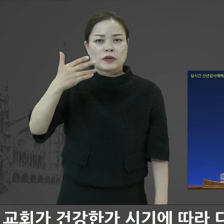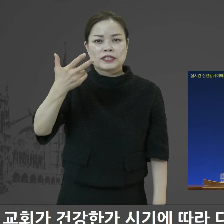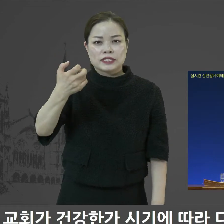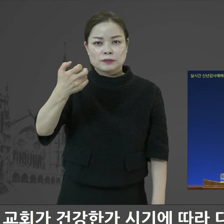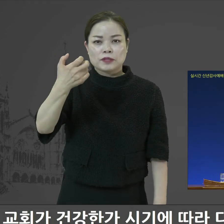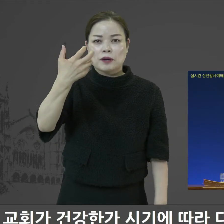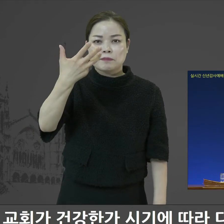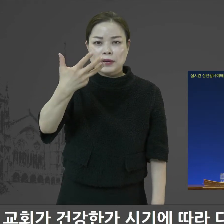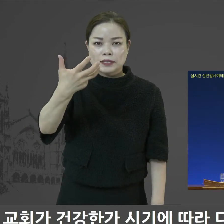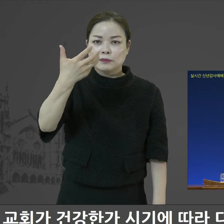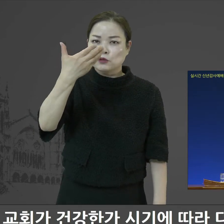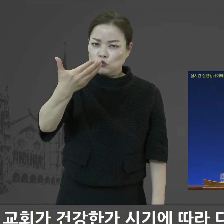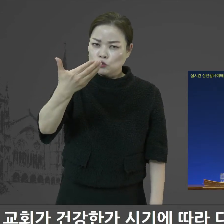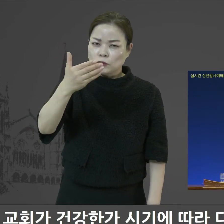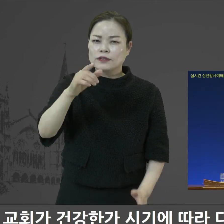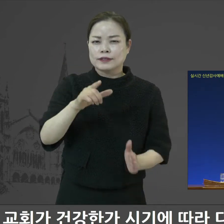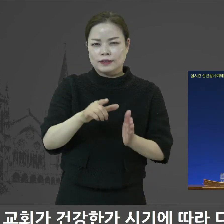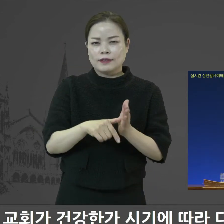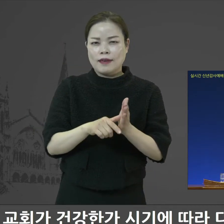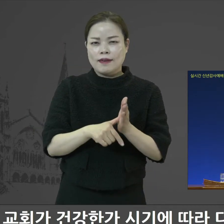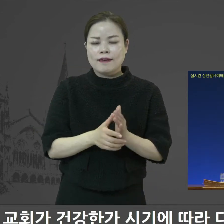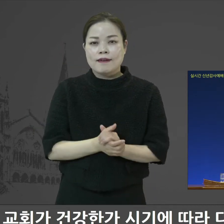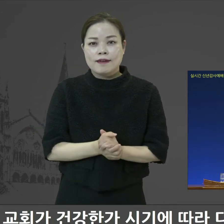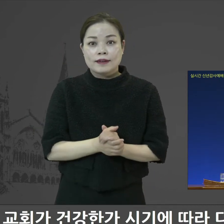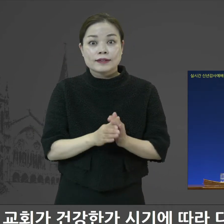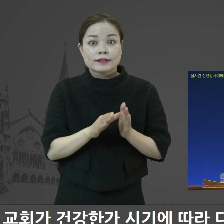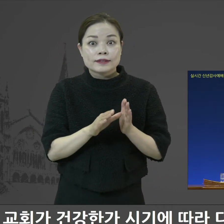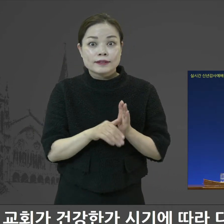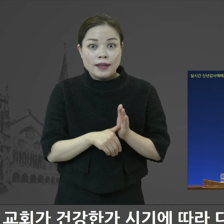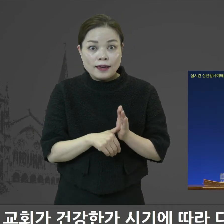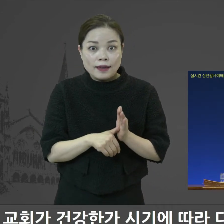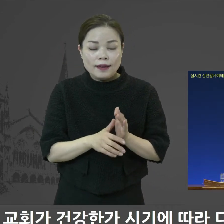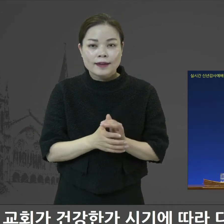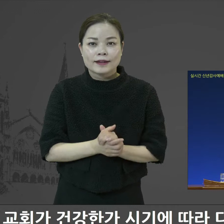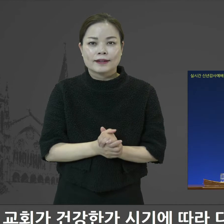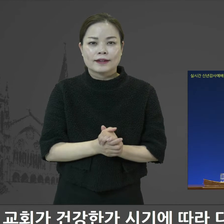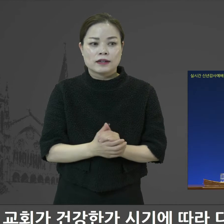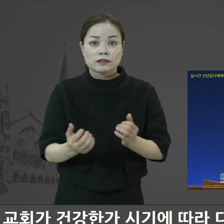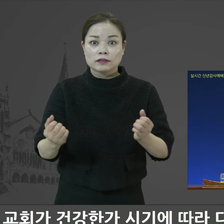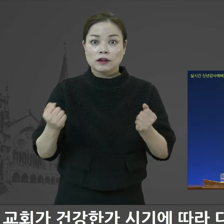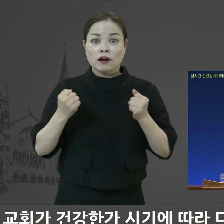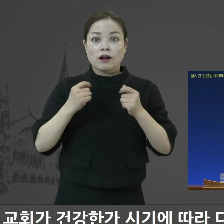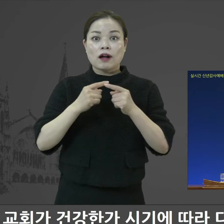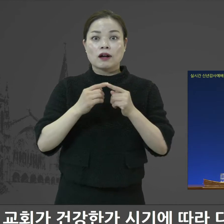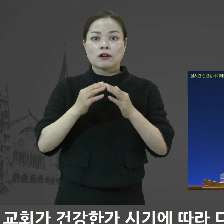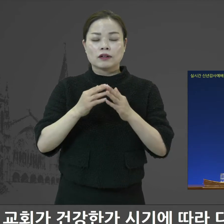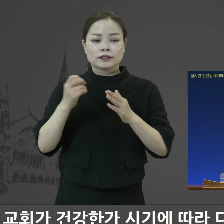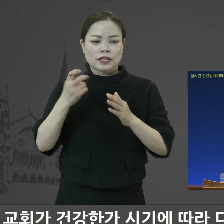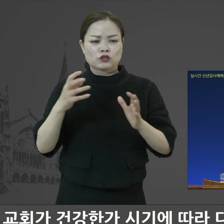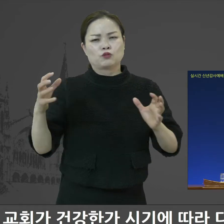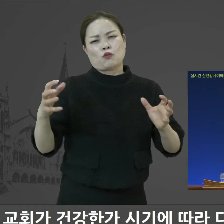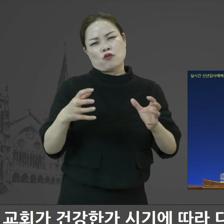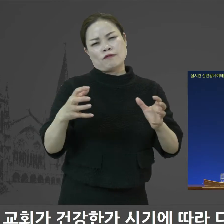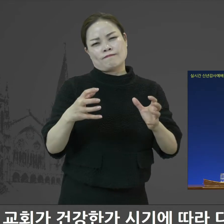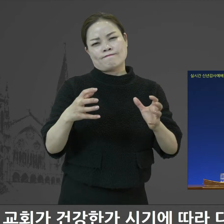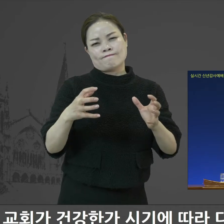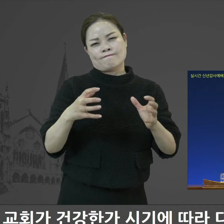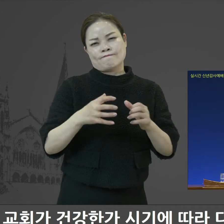90년 요 시기라고 말할 수 있겠죠. 이때 건강한 교회는 자주 모이는